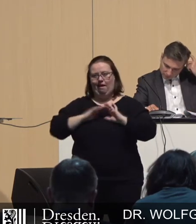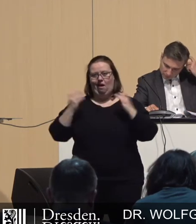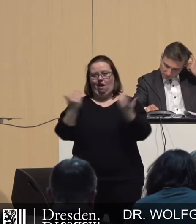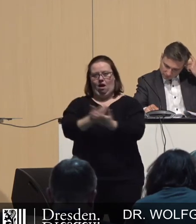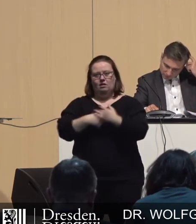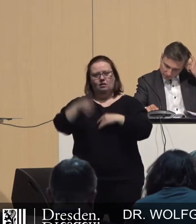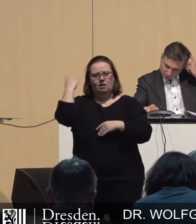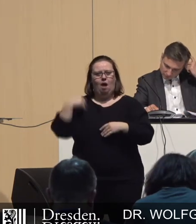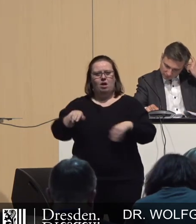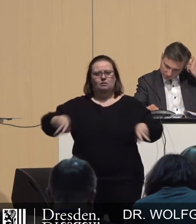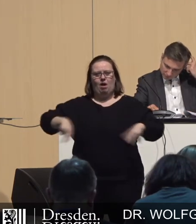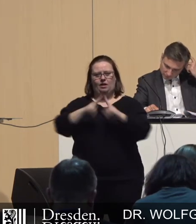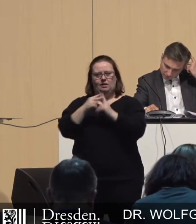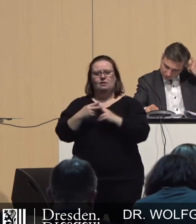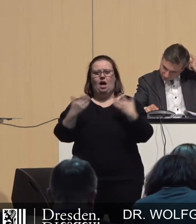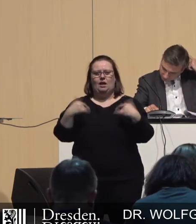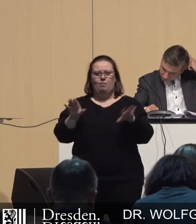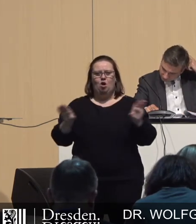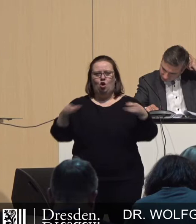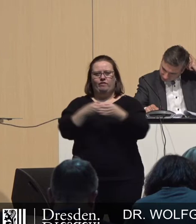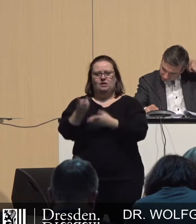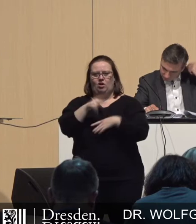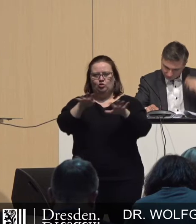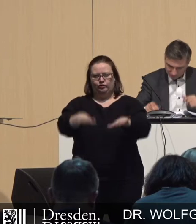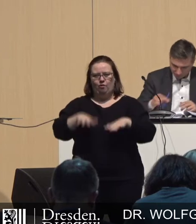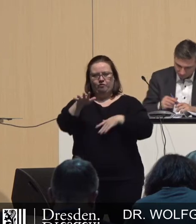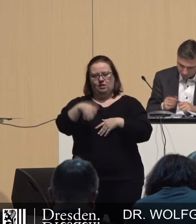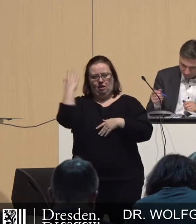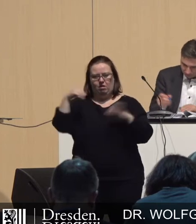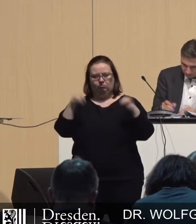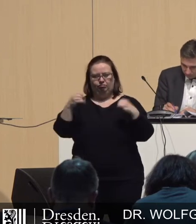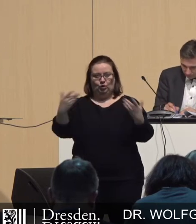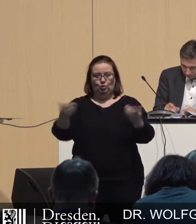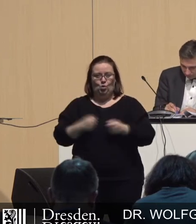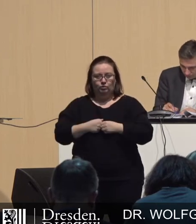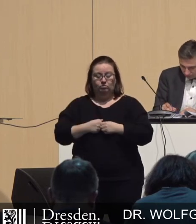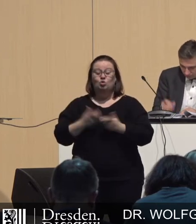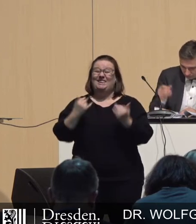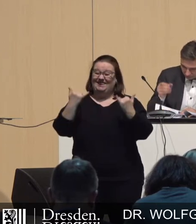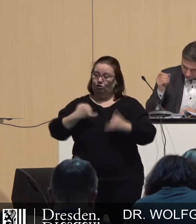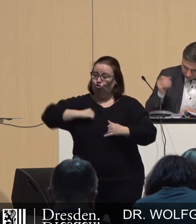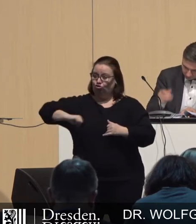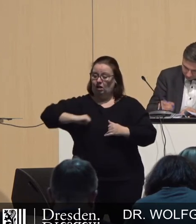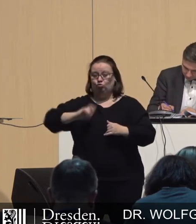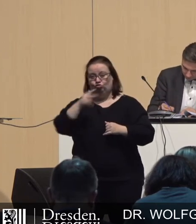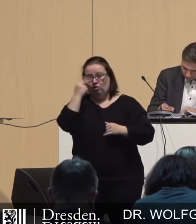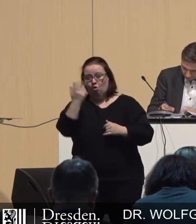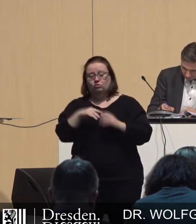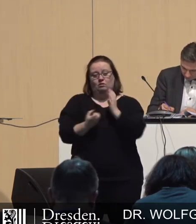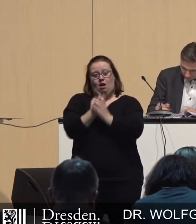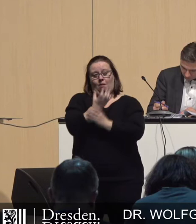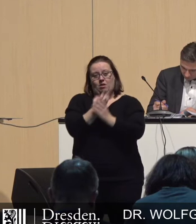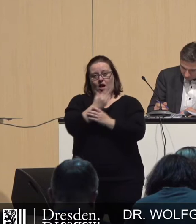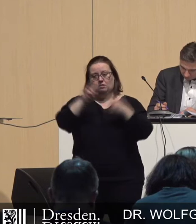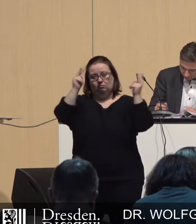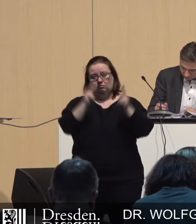Pariser Klimakonferenz 2015 verpflichtet haben. Rasches Handeln zur Treibhausgasreduktion